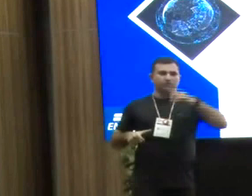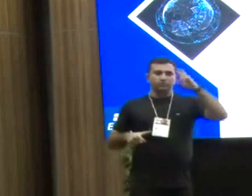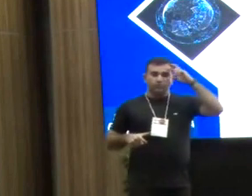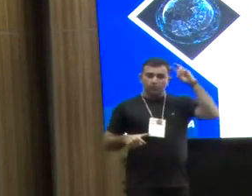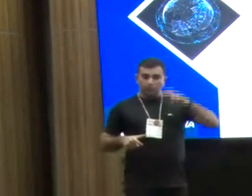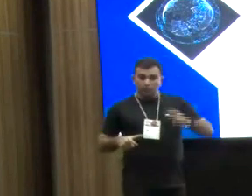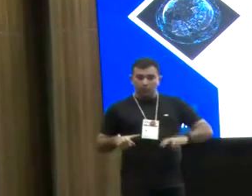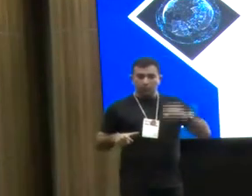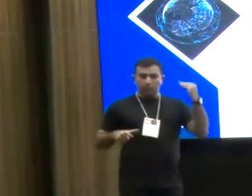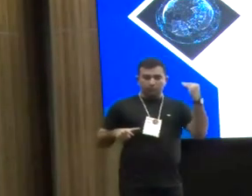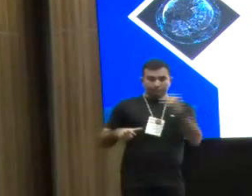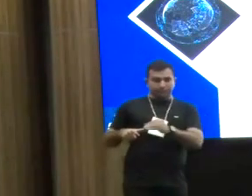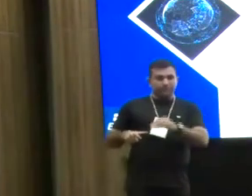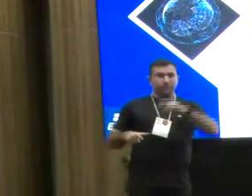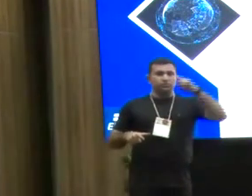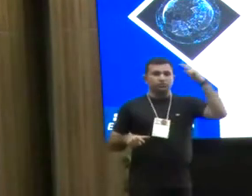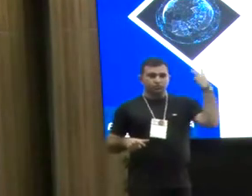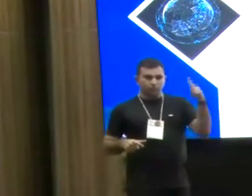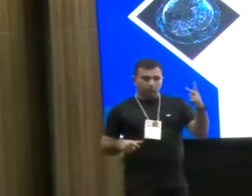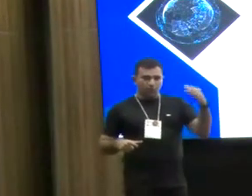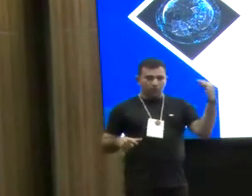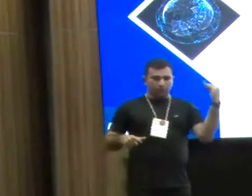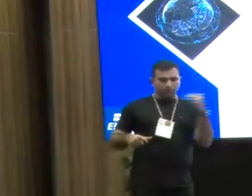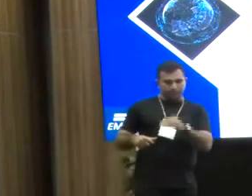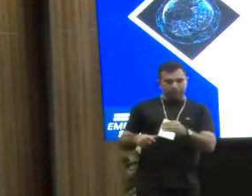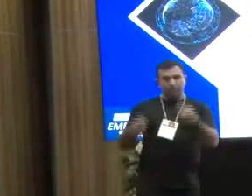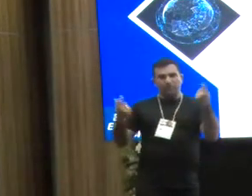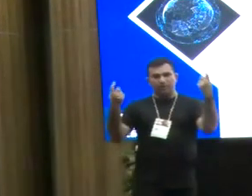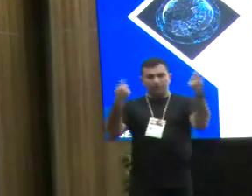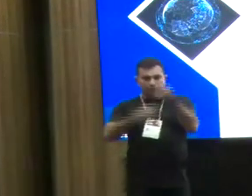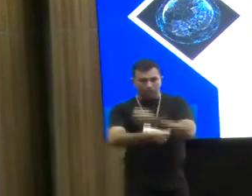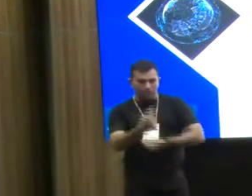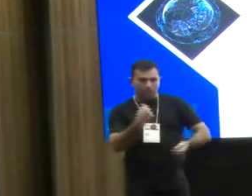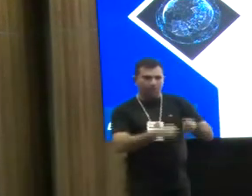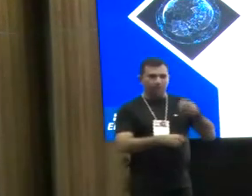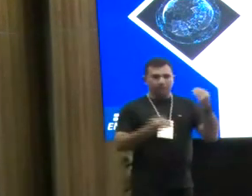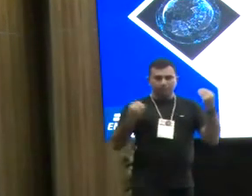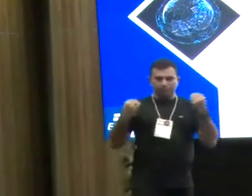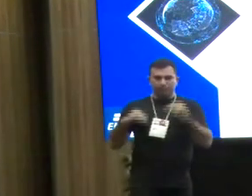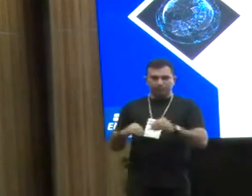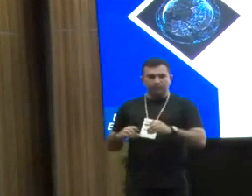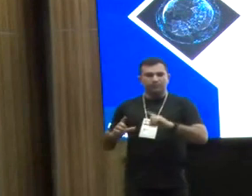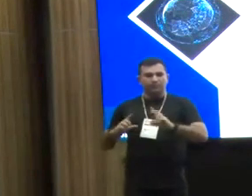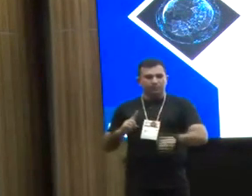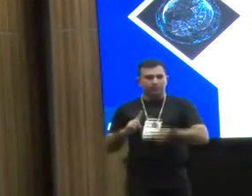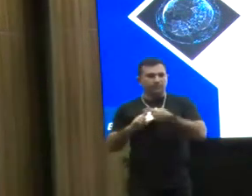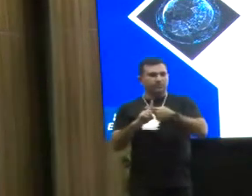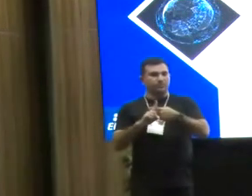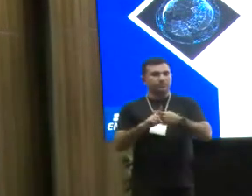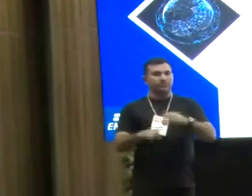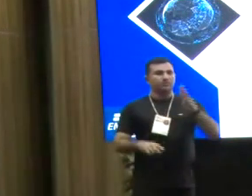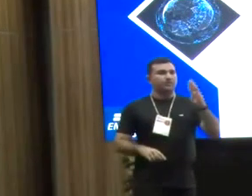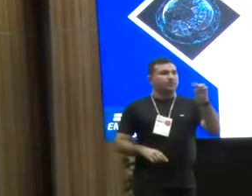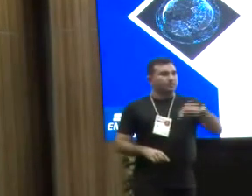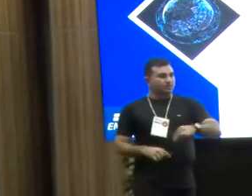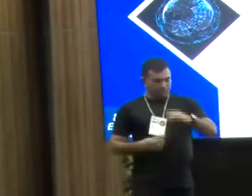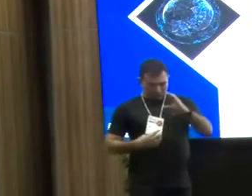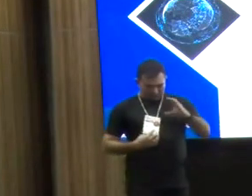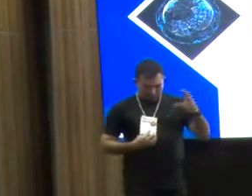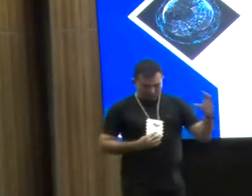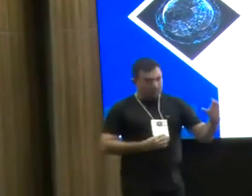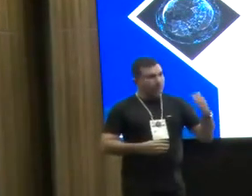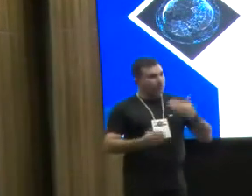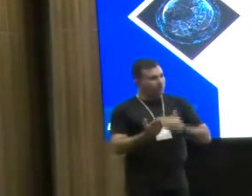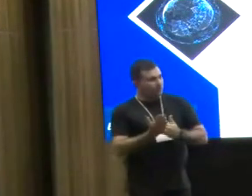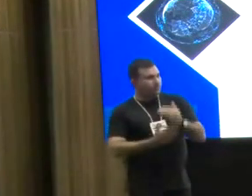seus aspectos históricos, econômicos. E aí essa base veio sendo discutida.